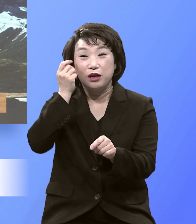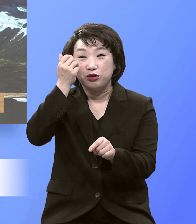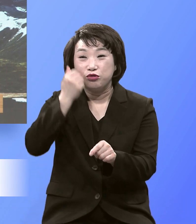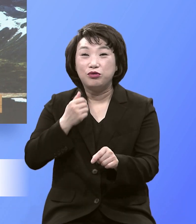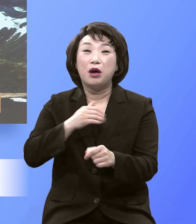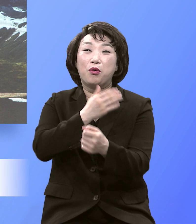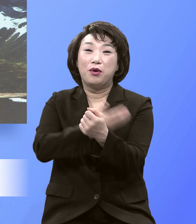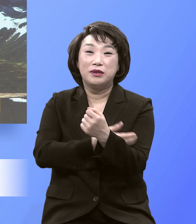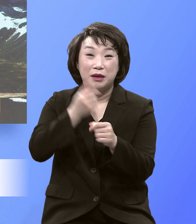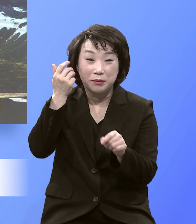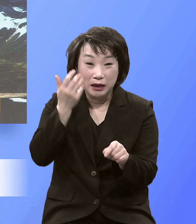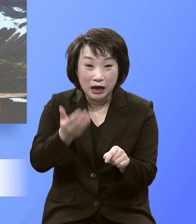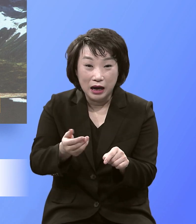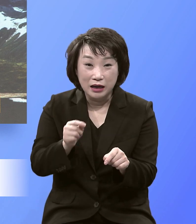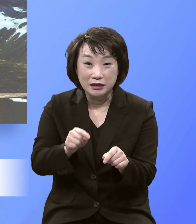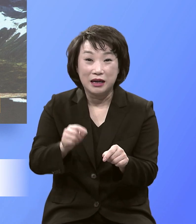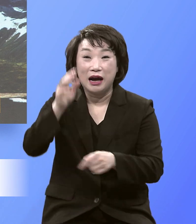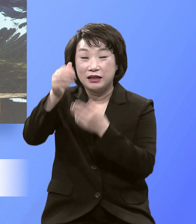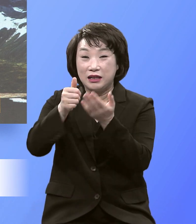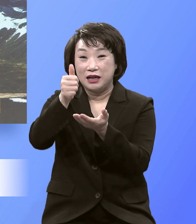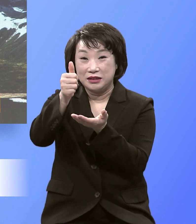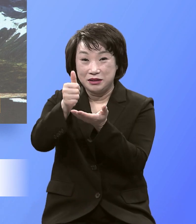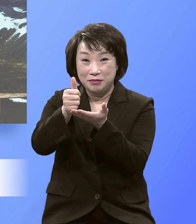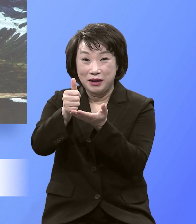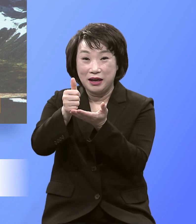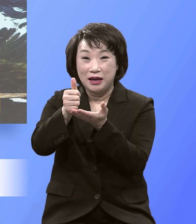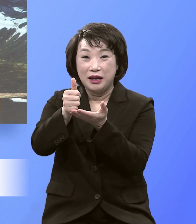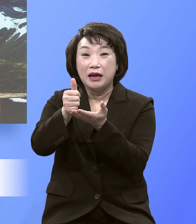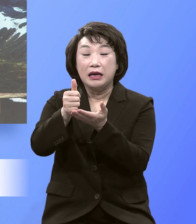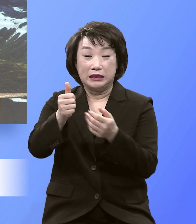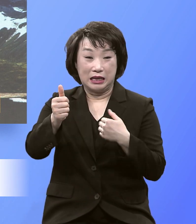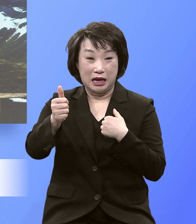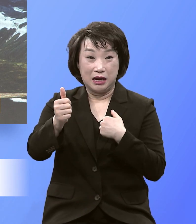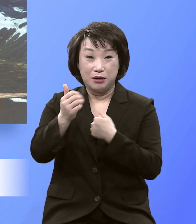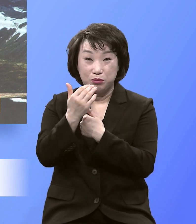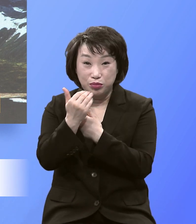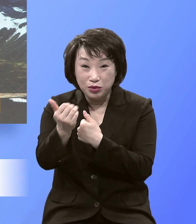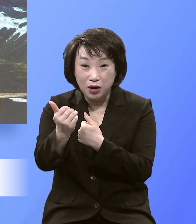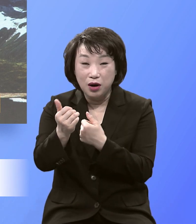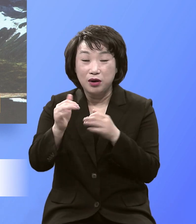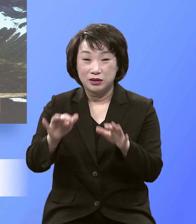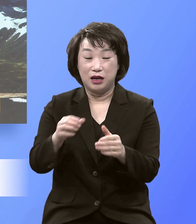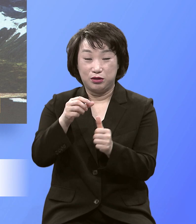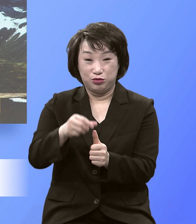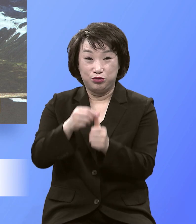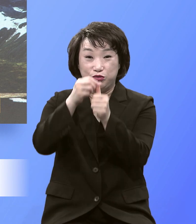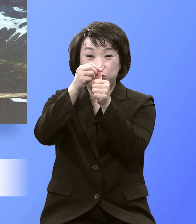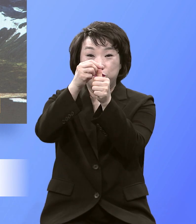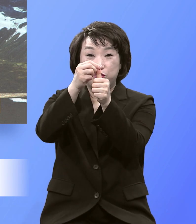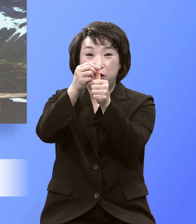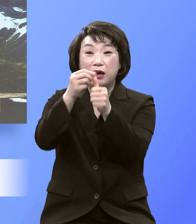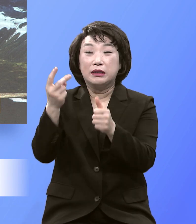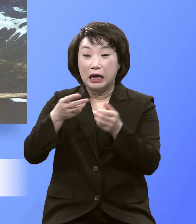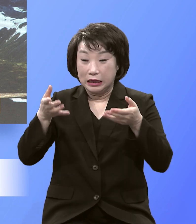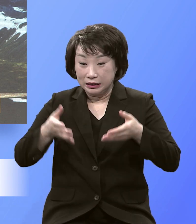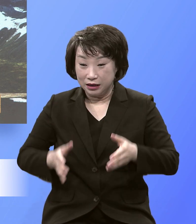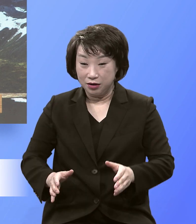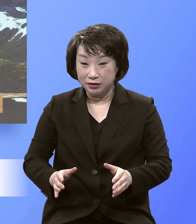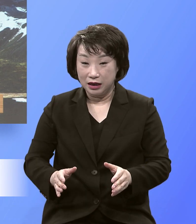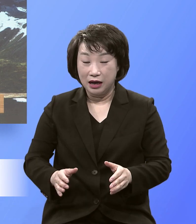누구의 권세냐? 하나님의 나를 구원하시고